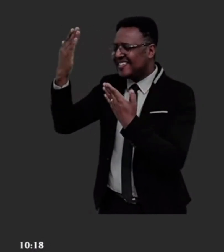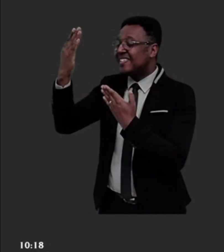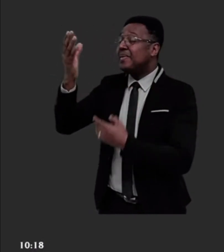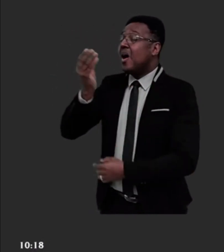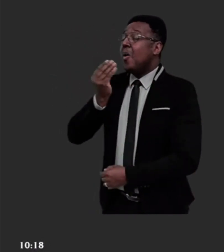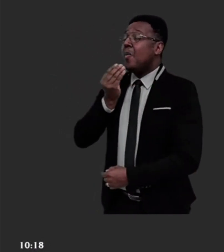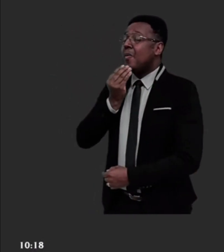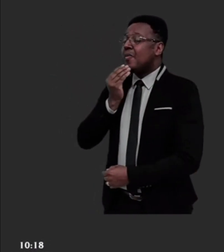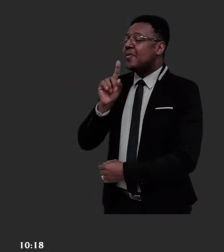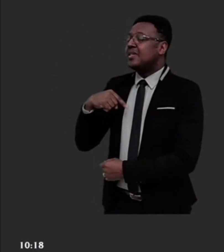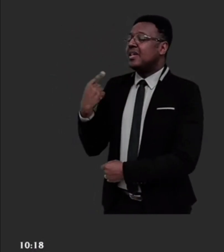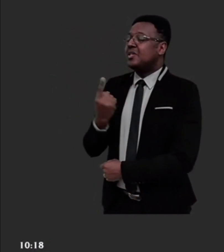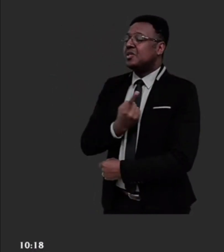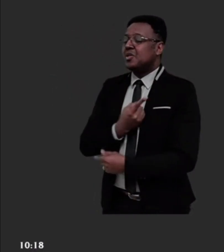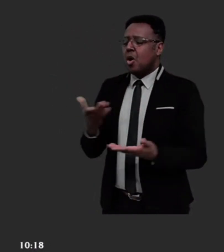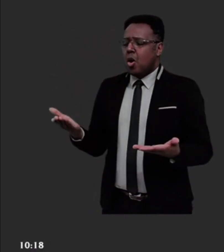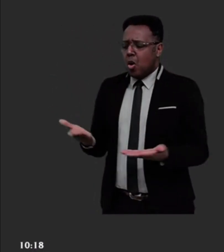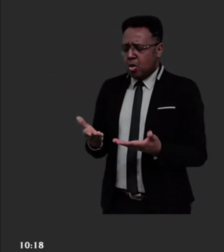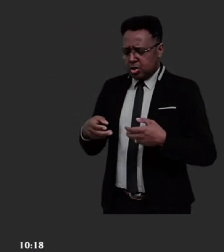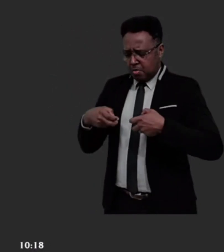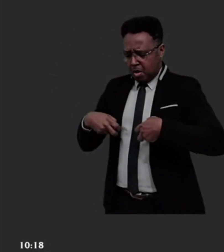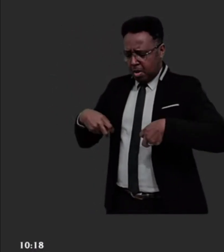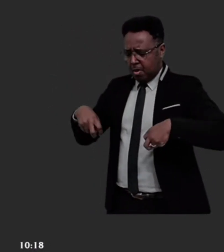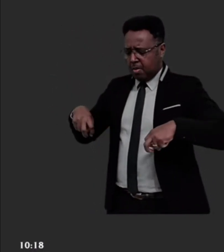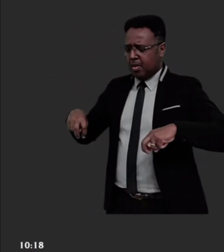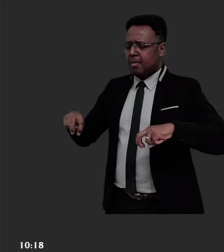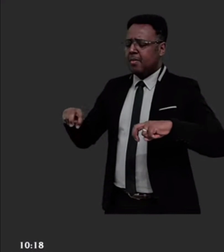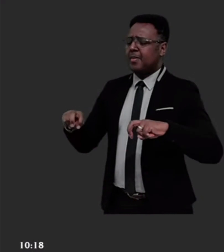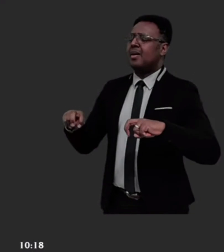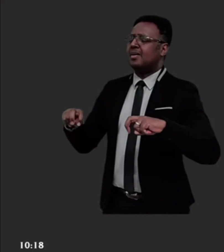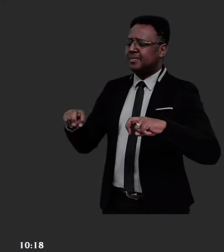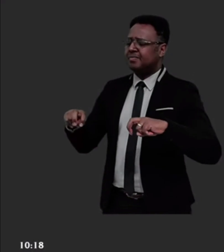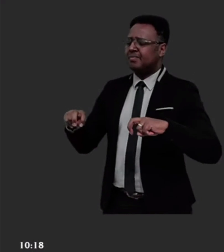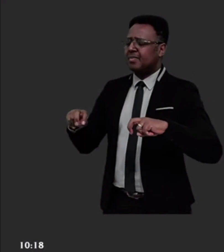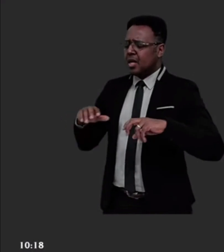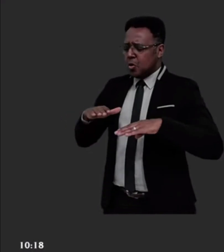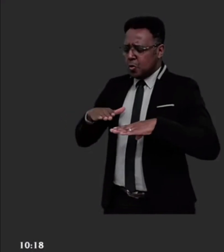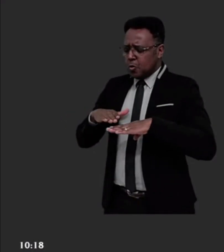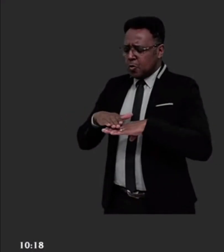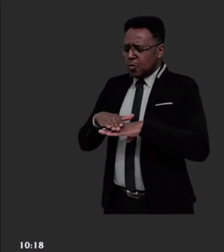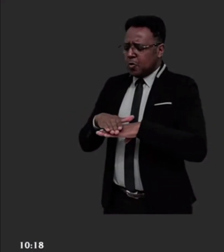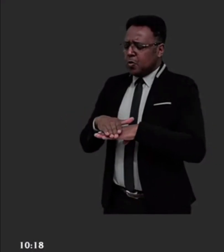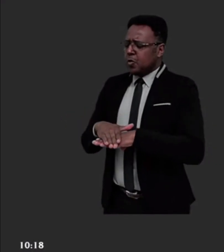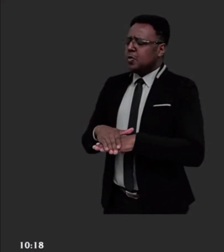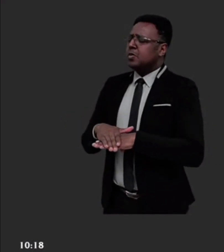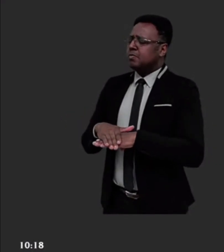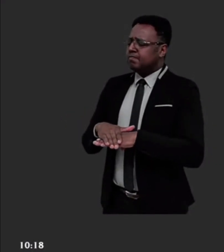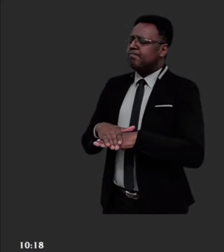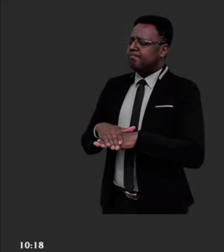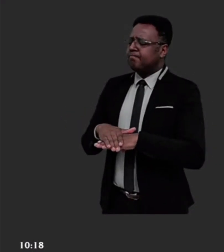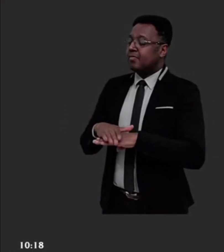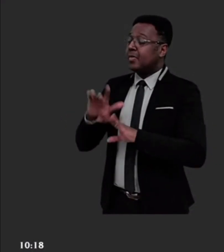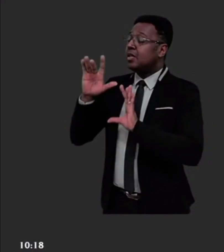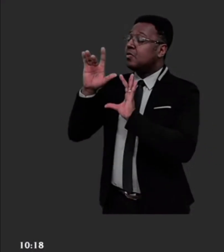os nossos joelhos e também o nosso coração, fecharmos os nossos olhos para falarmos contigo já no